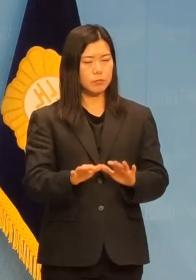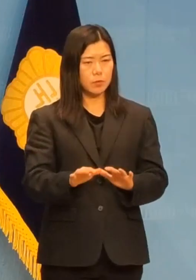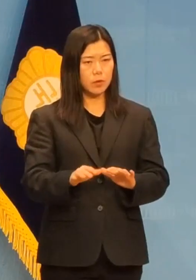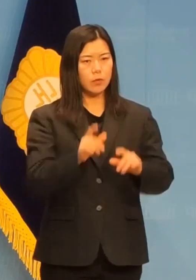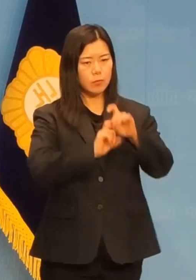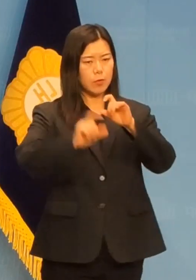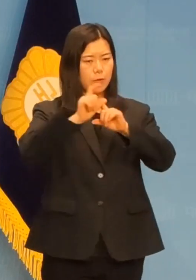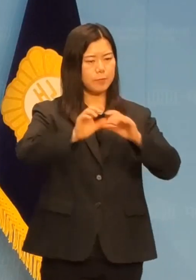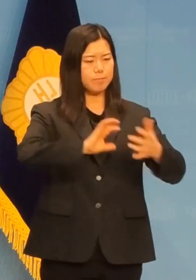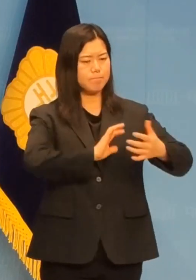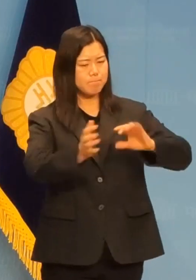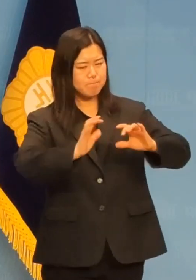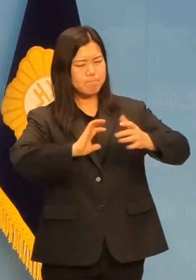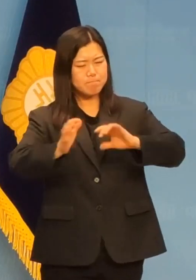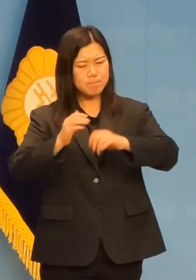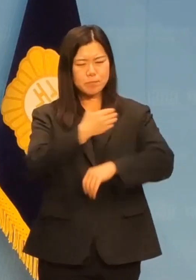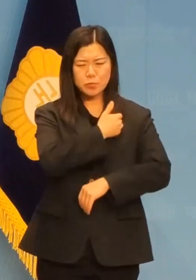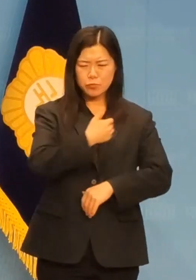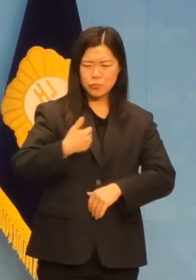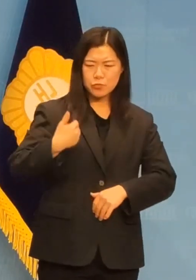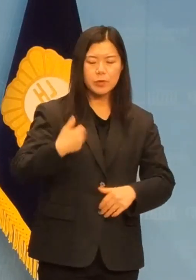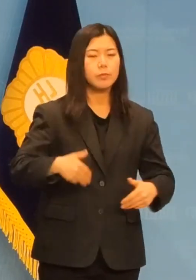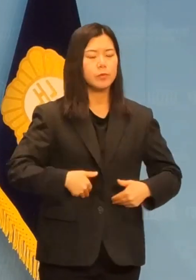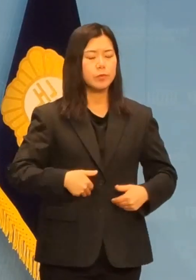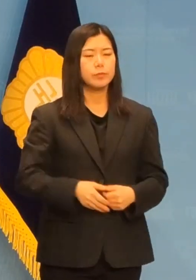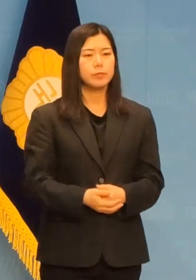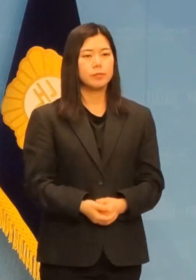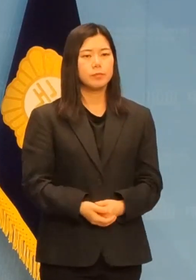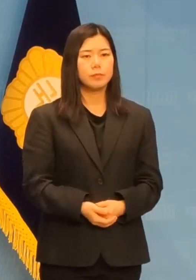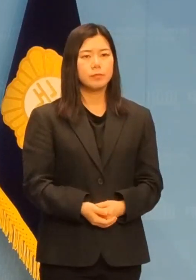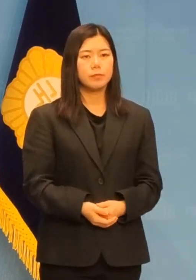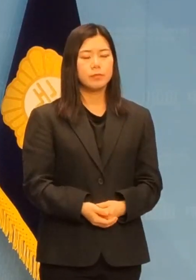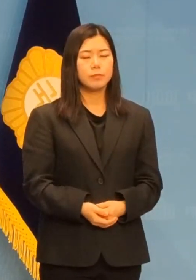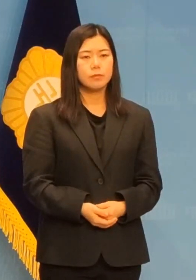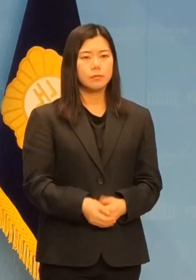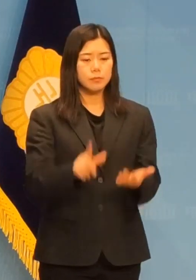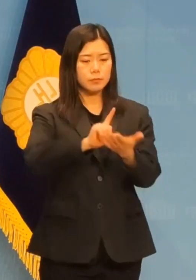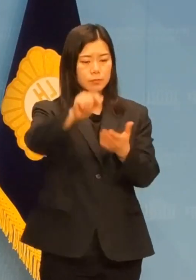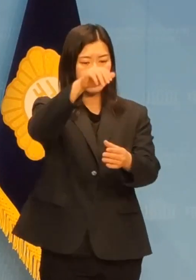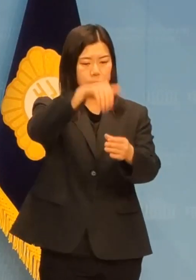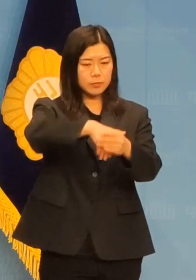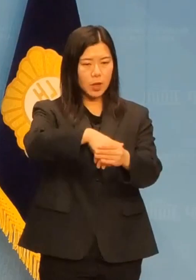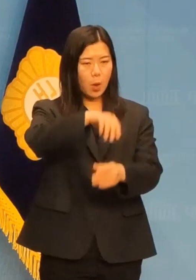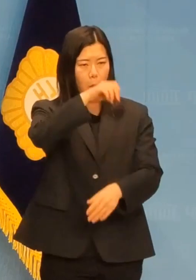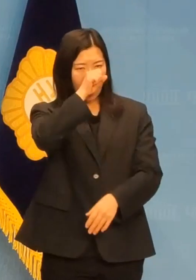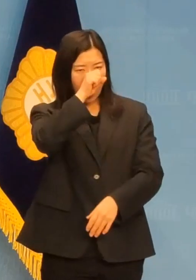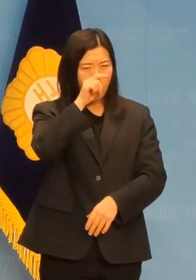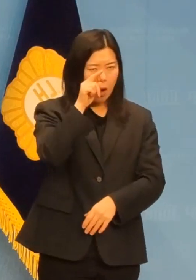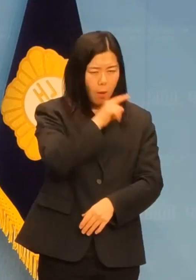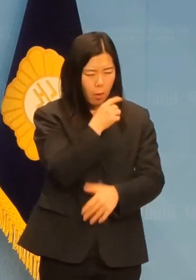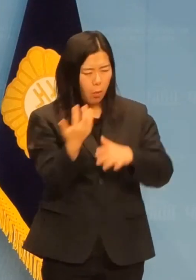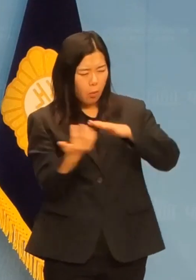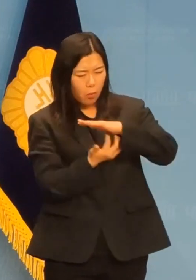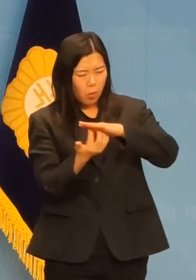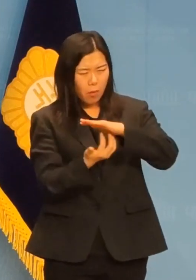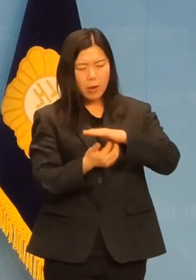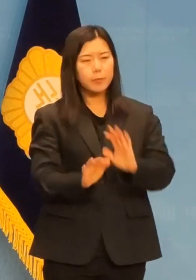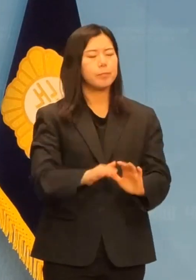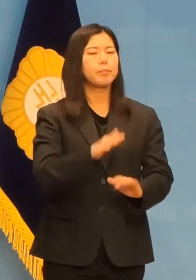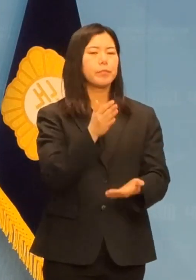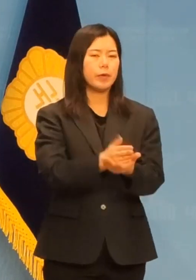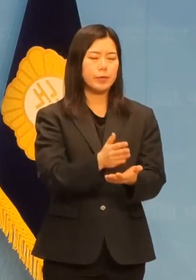충분한 공론화 과정과 합의에 나서야 합니다. 지방선거 유불리를 따지는 정치적 계산을